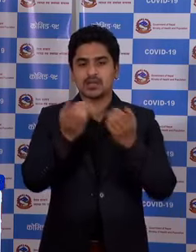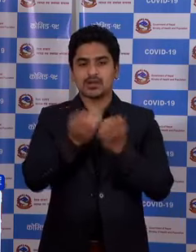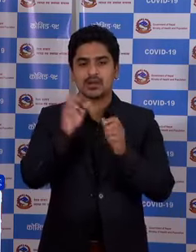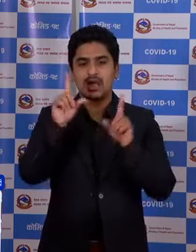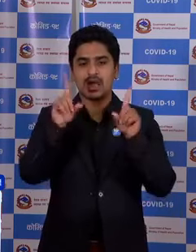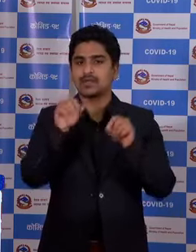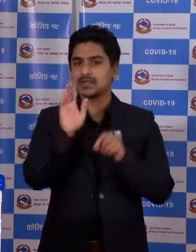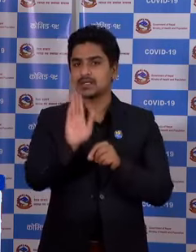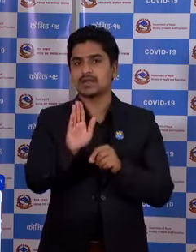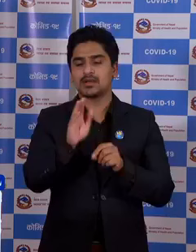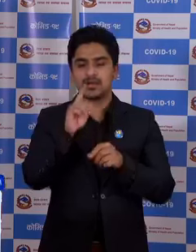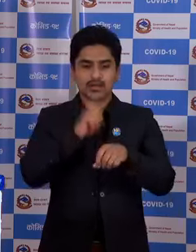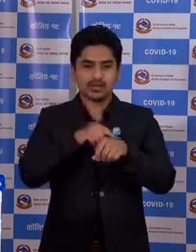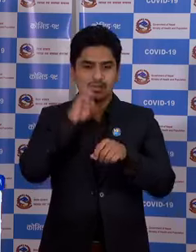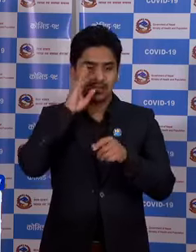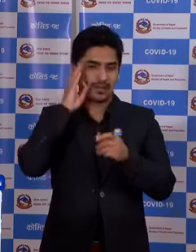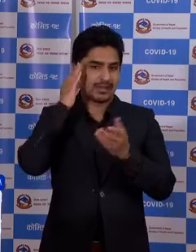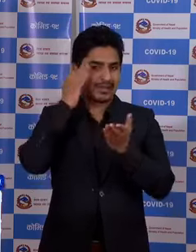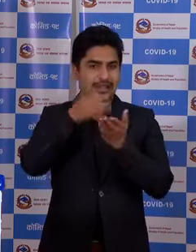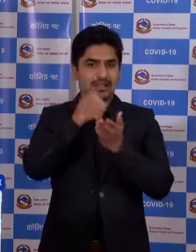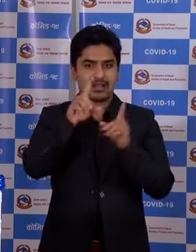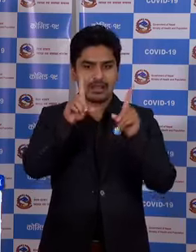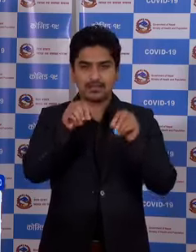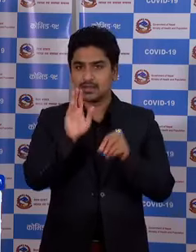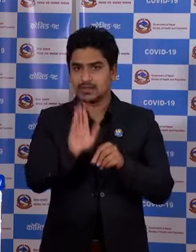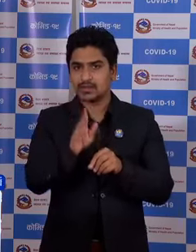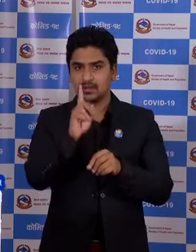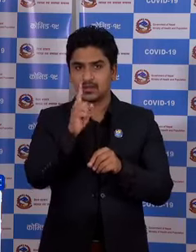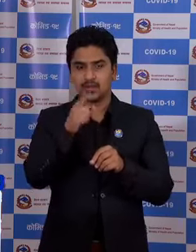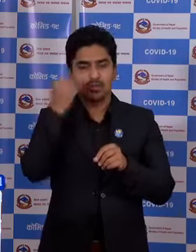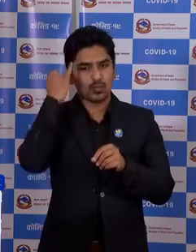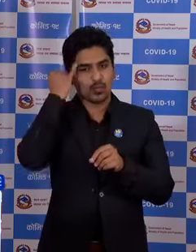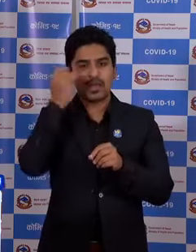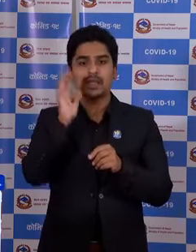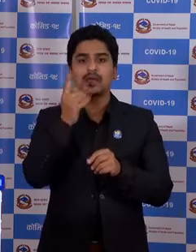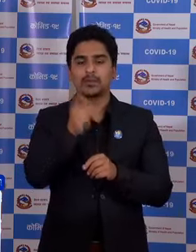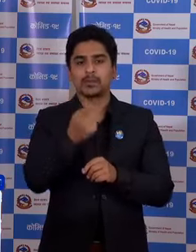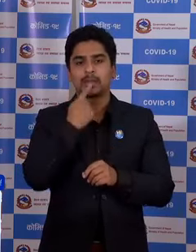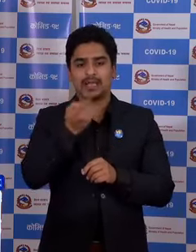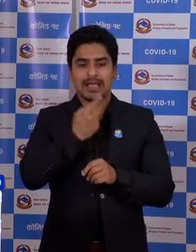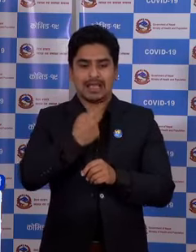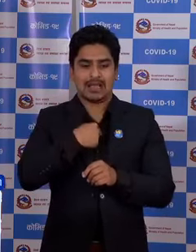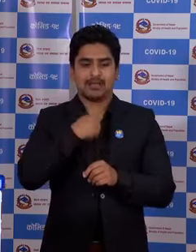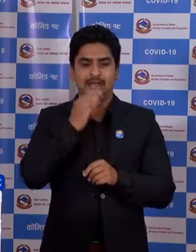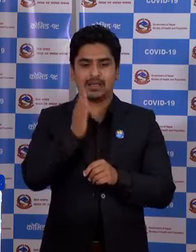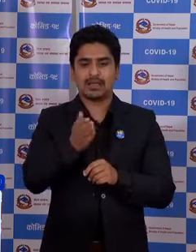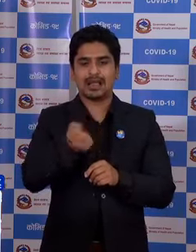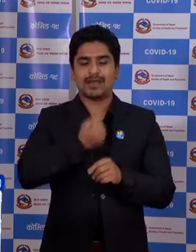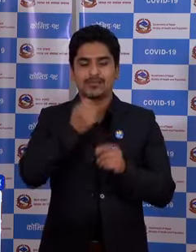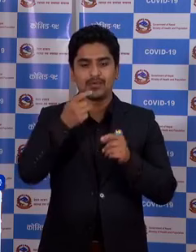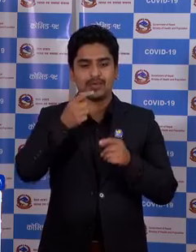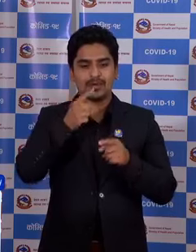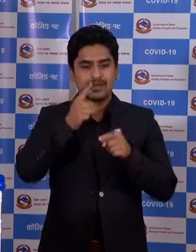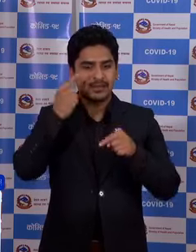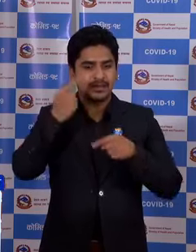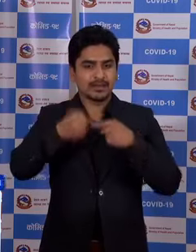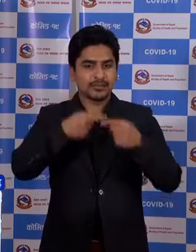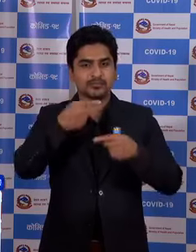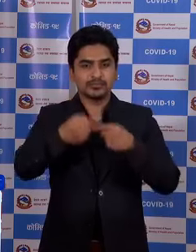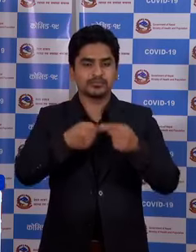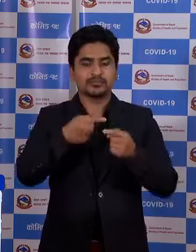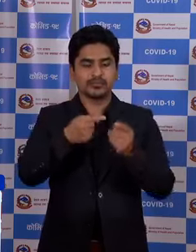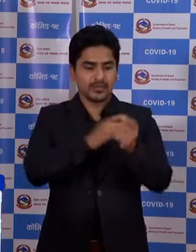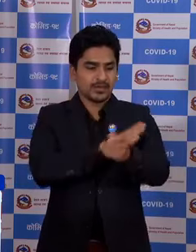गर्न जरुरी छ, समयमै ध्यान दिन जरुरी छ। त्यसको एउटा उपाय भनेको हामीले आफ्नो नियमित रूपमा